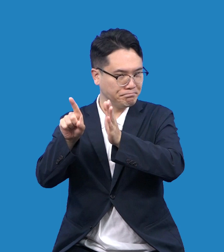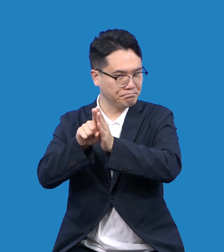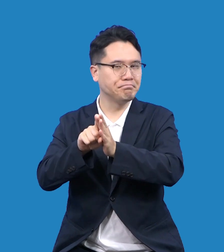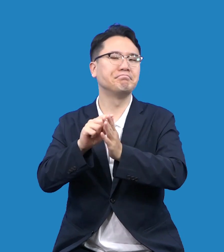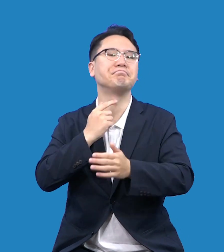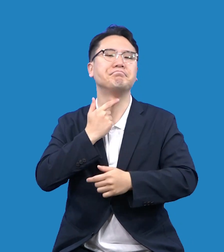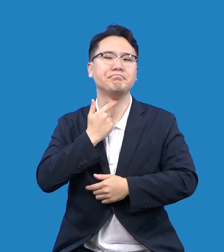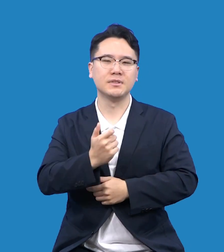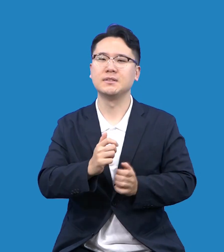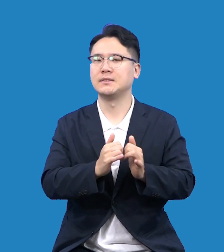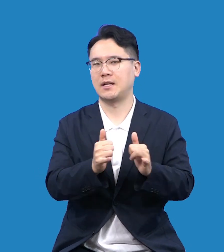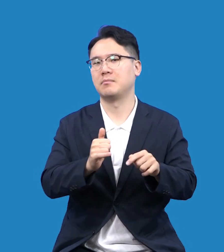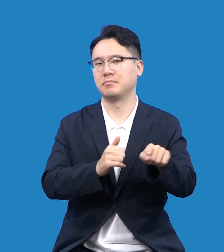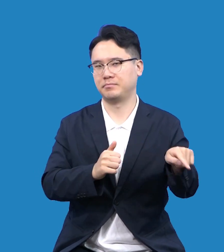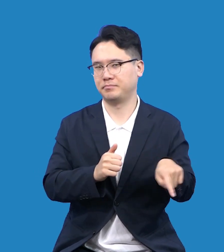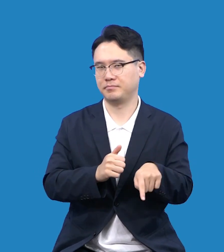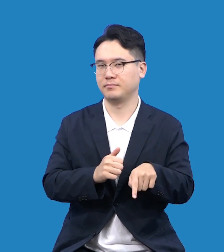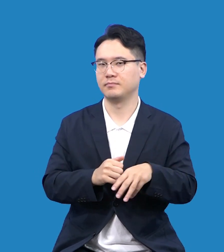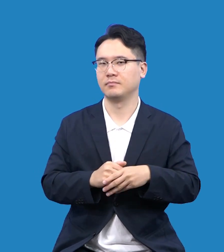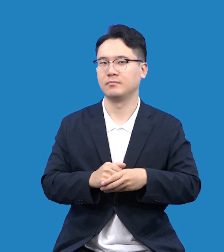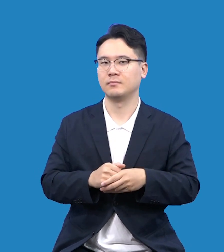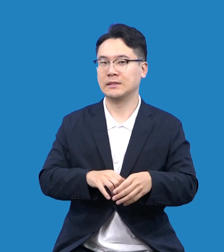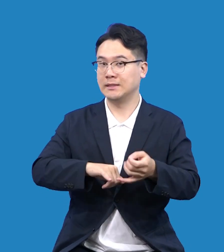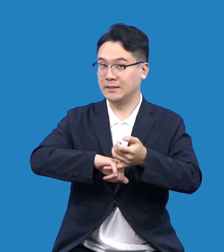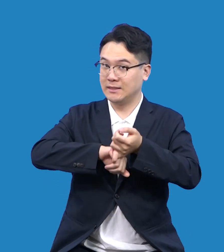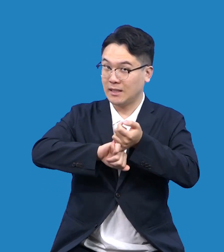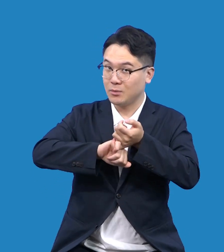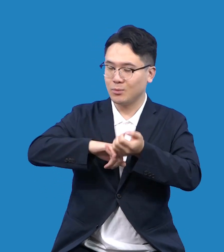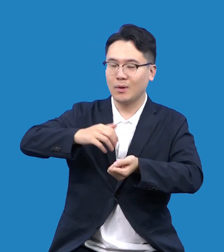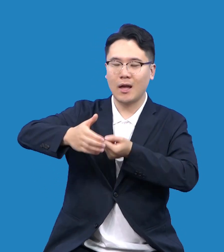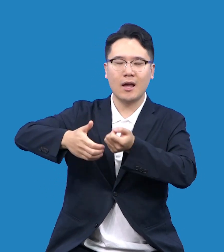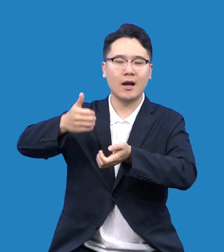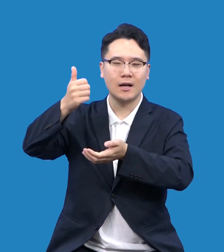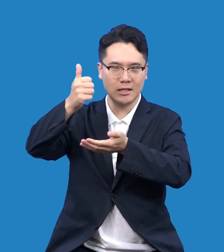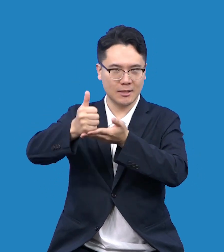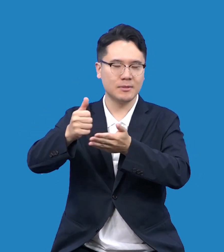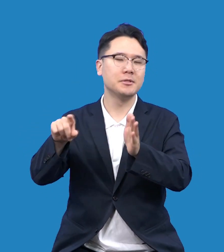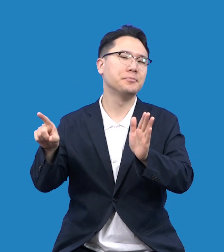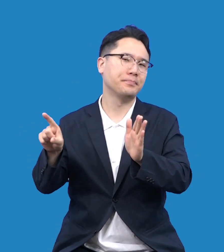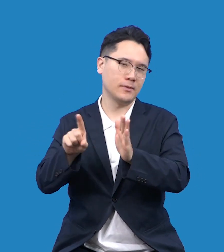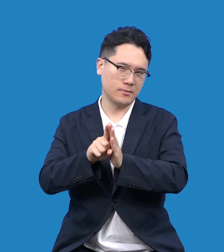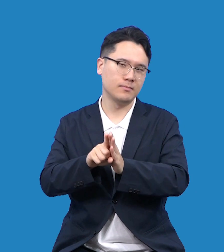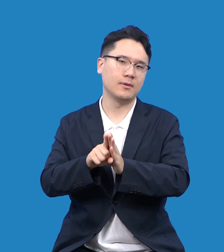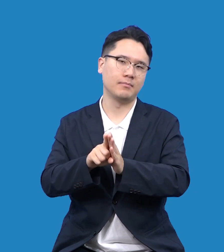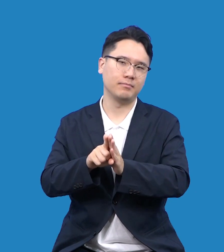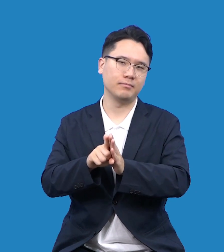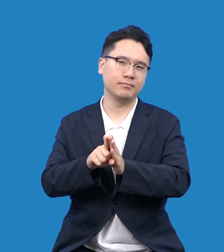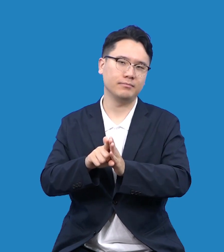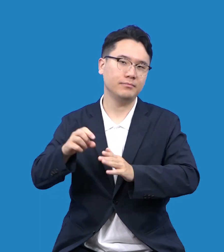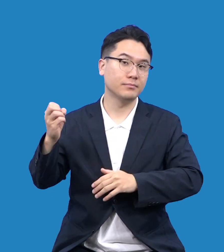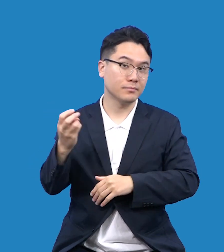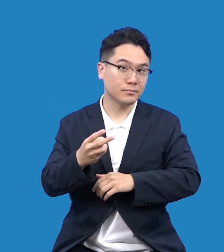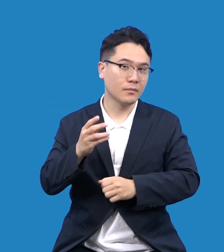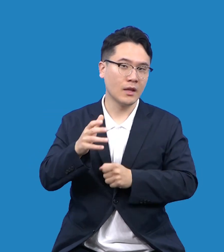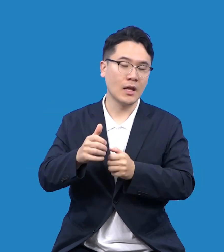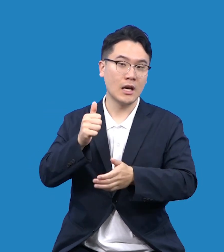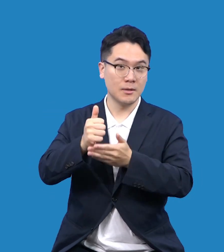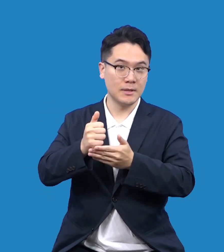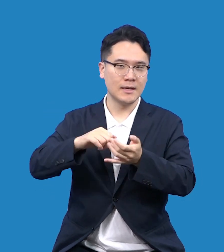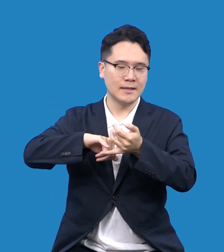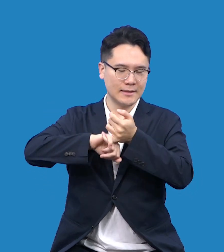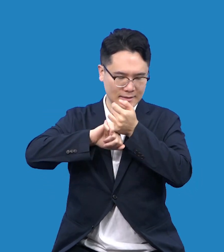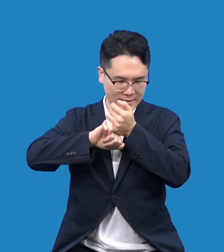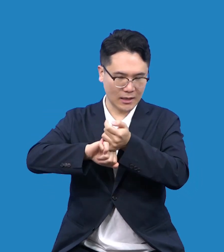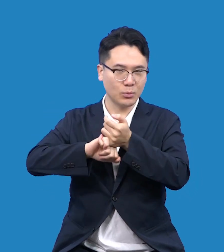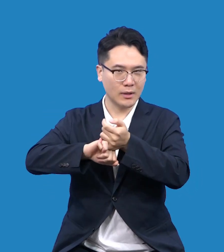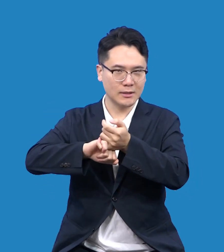자, 그들은 뭘 믿었느냐? 약속의 하나님을 믿었어요. 약속의 하나님을 믿었어요. 그리고 하나님이